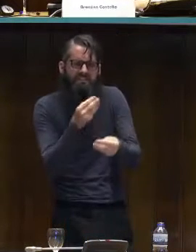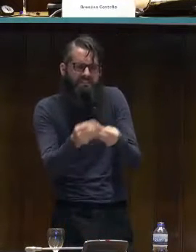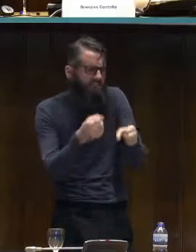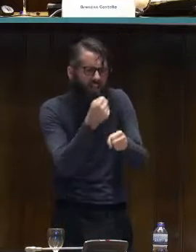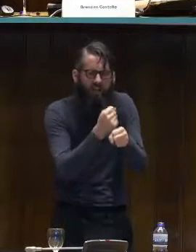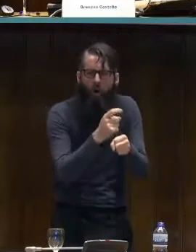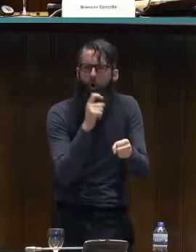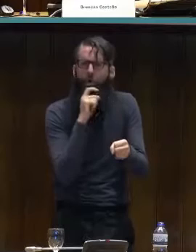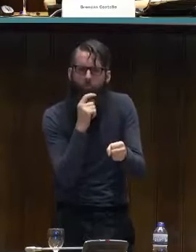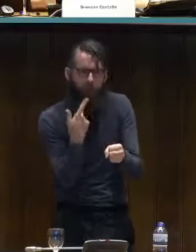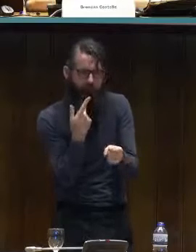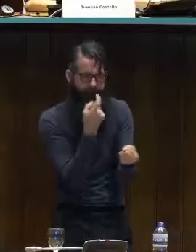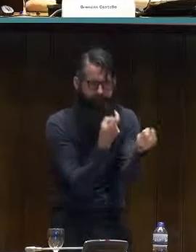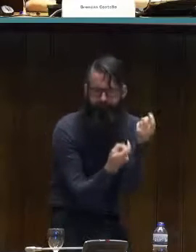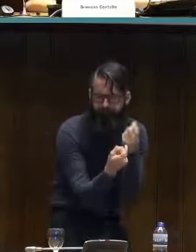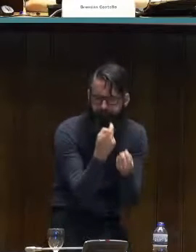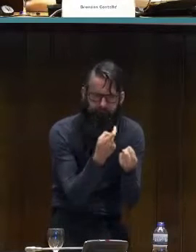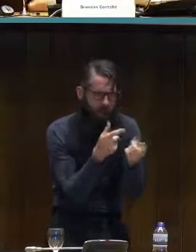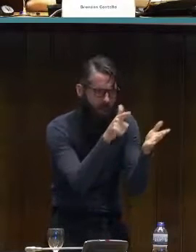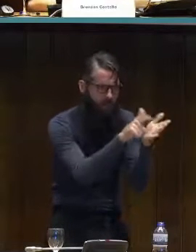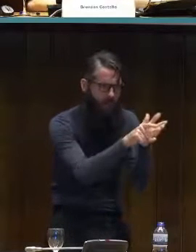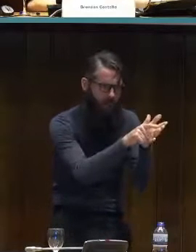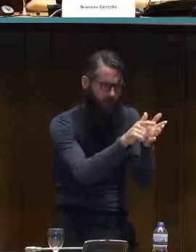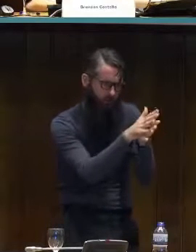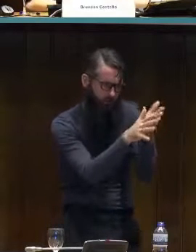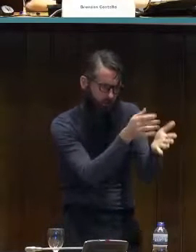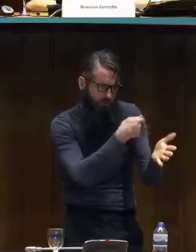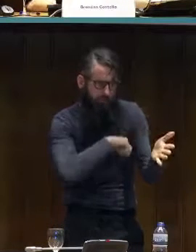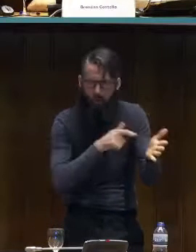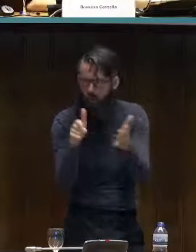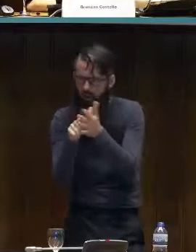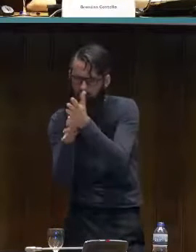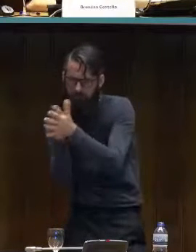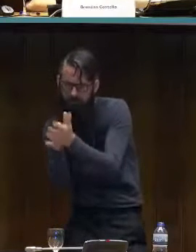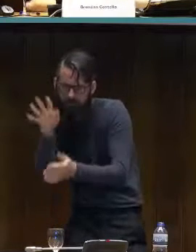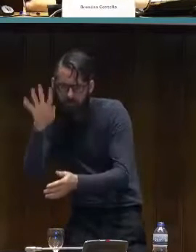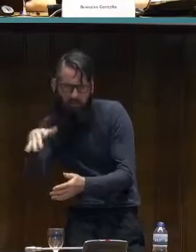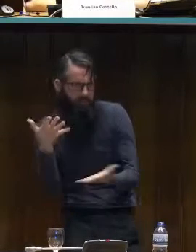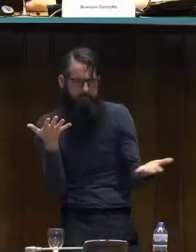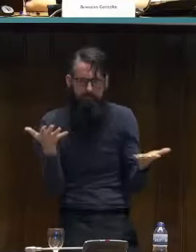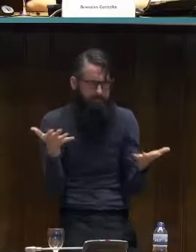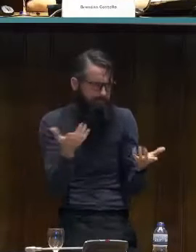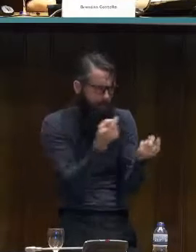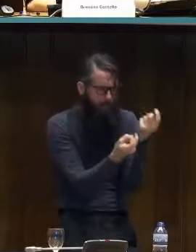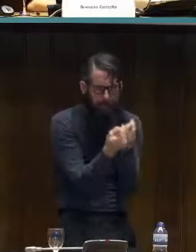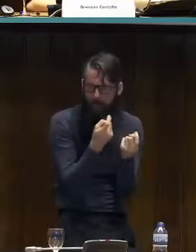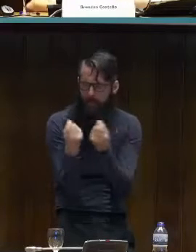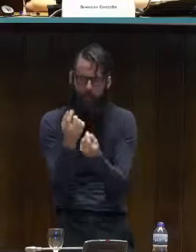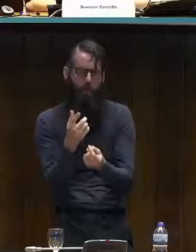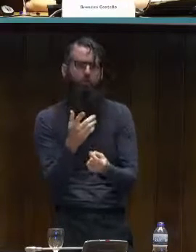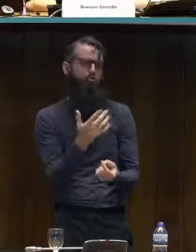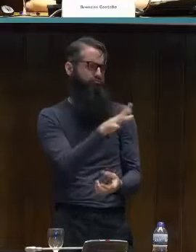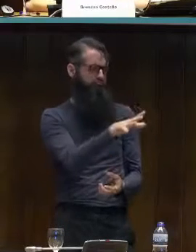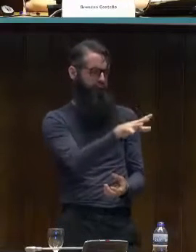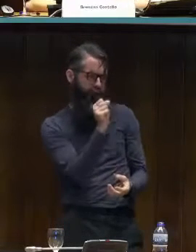Para obtener los datos, o para el análisis, nos hemos basado en datos de